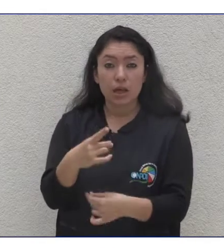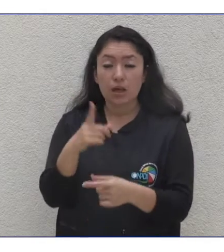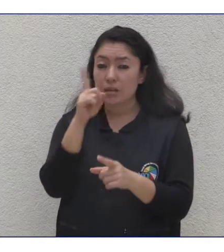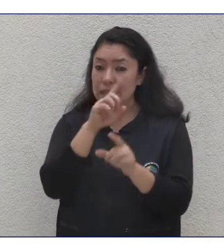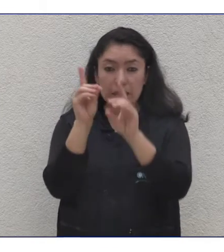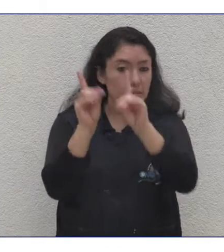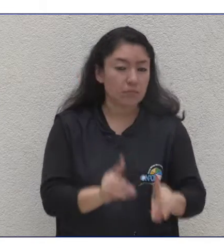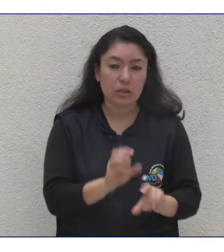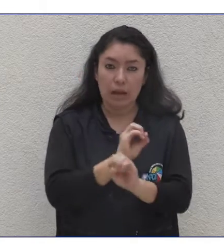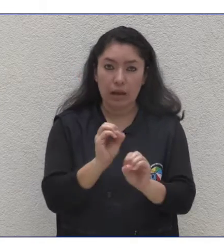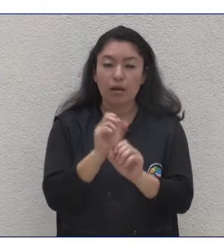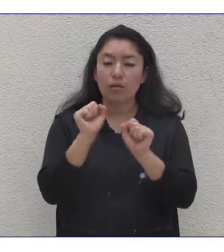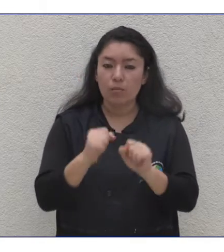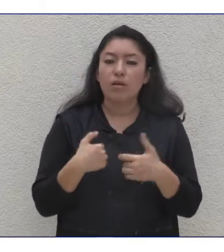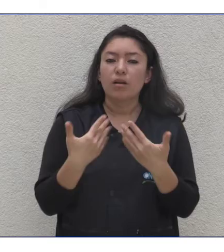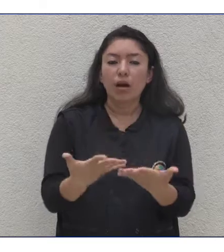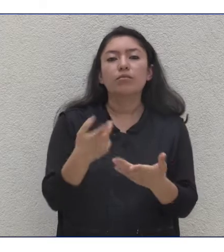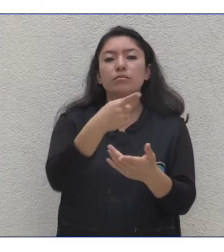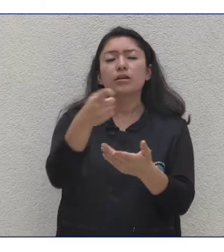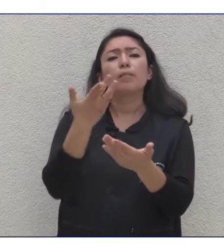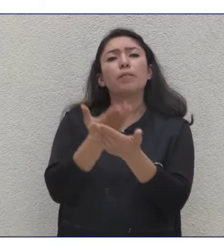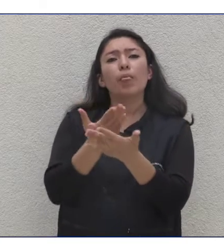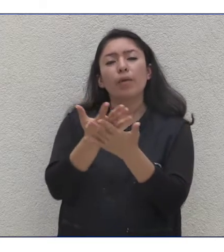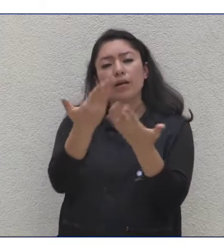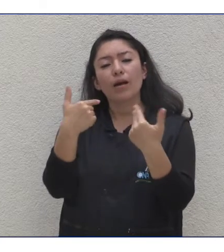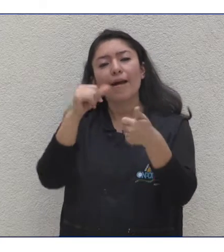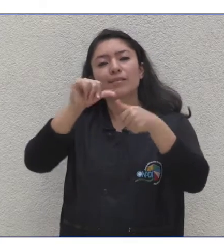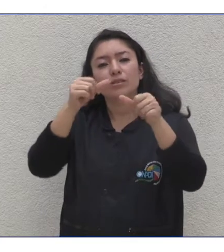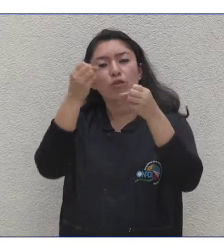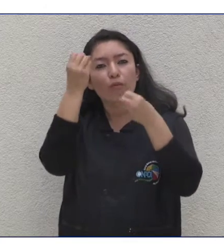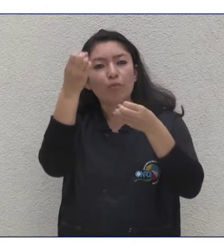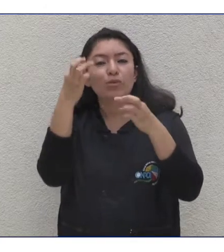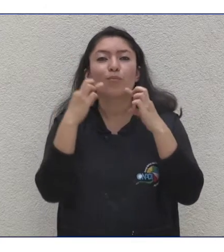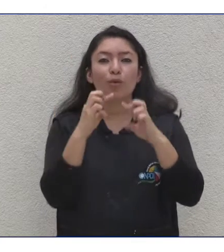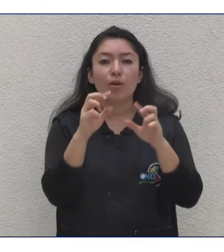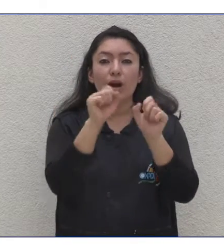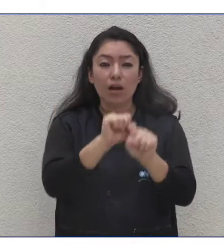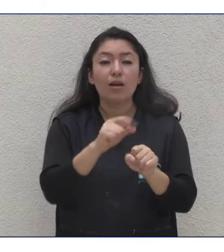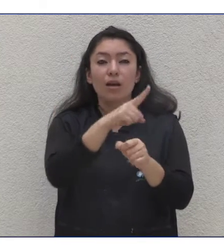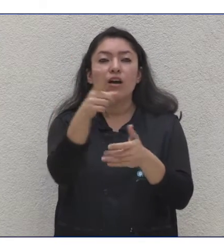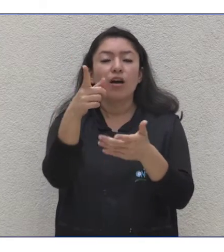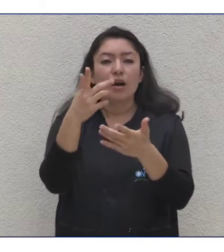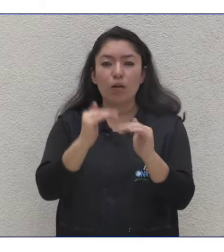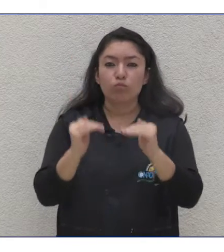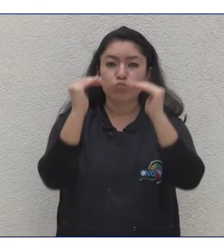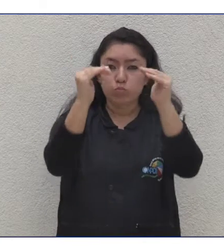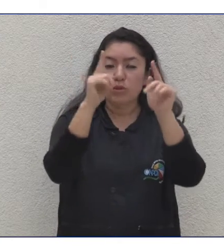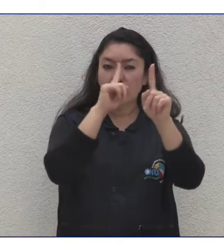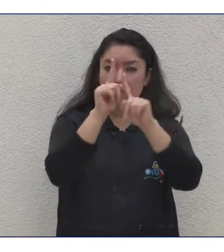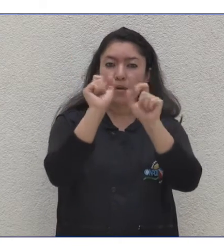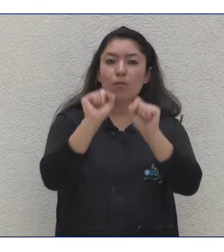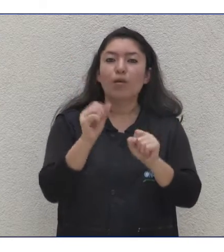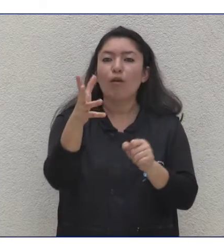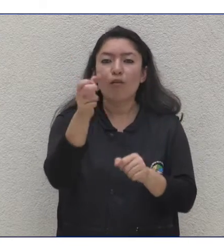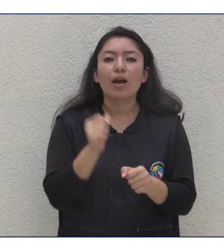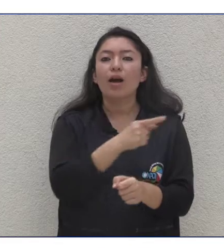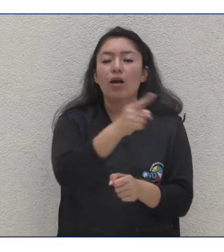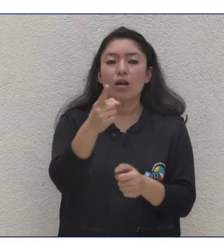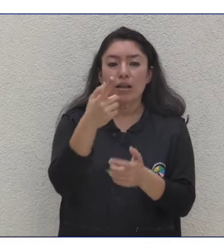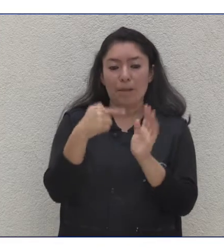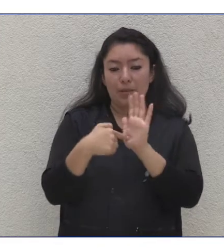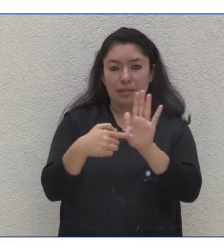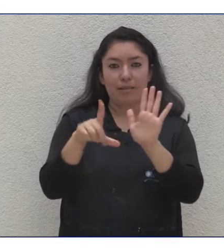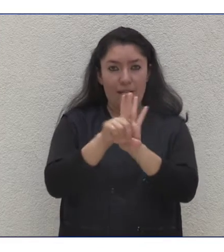sin discriminación alguna, el derecho a solicitar y a tener acceso a la información pública en posesión de las autoridades y sujetos obligados